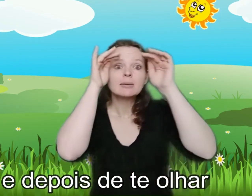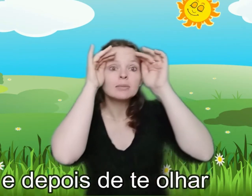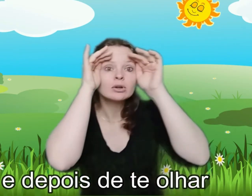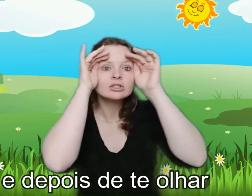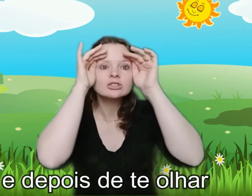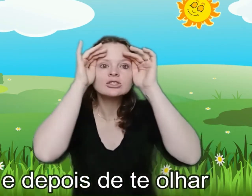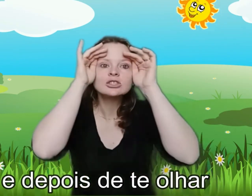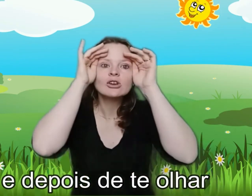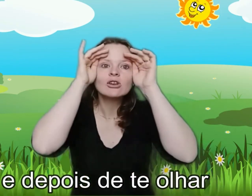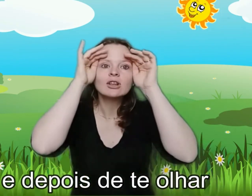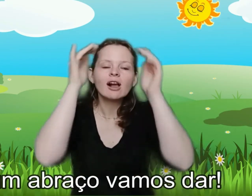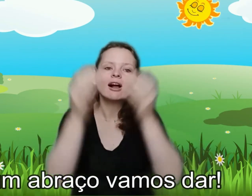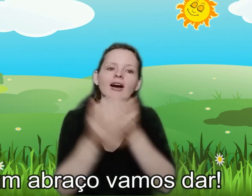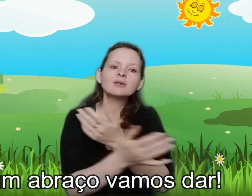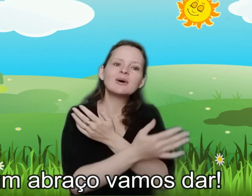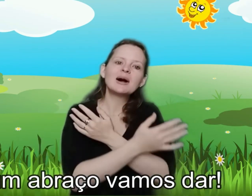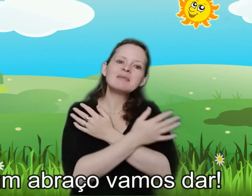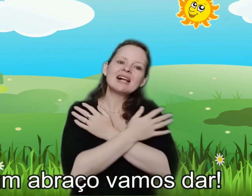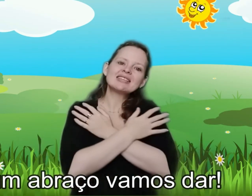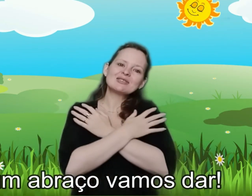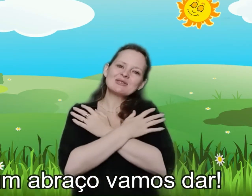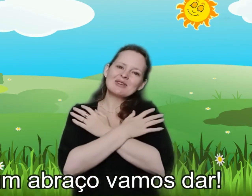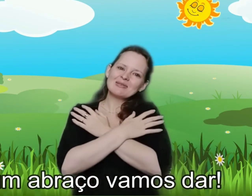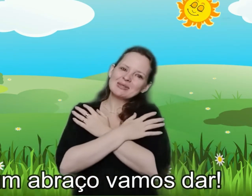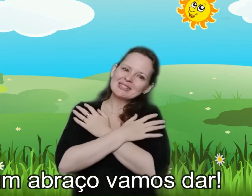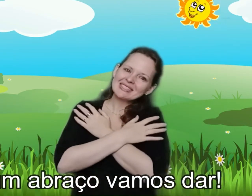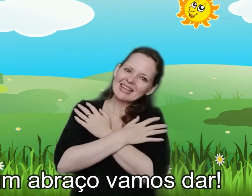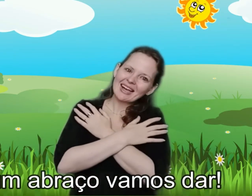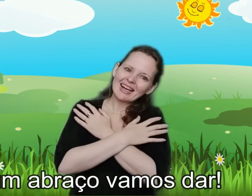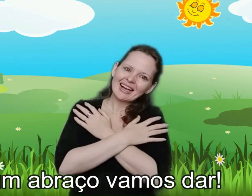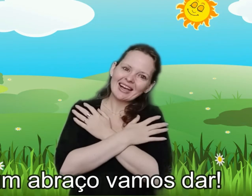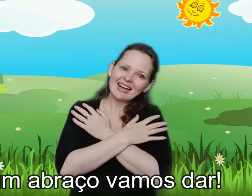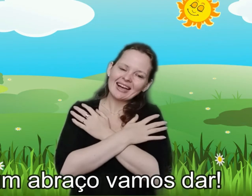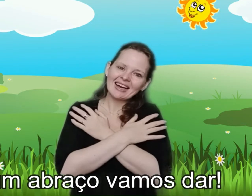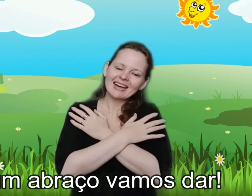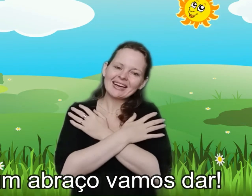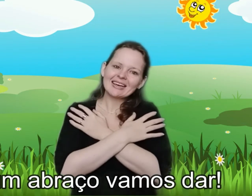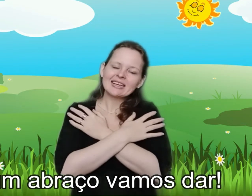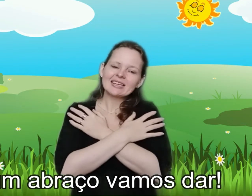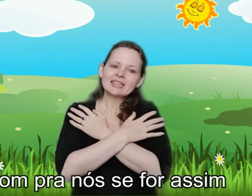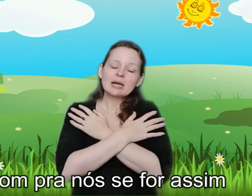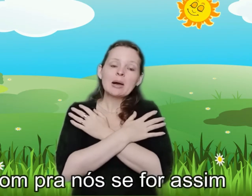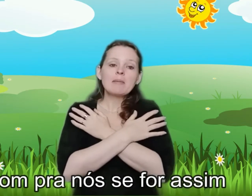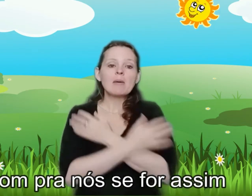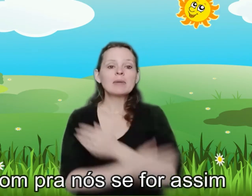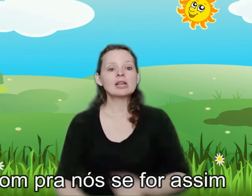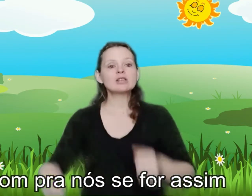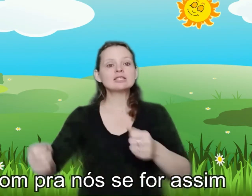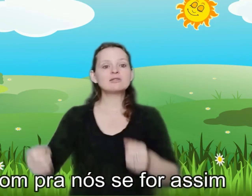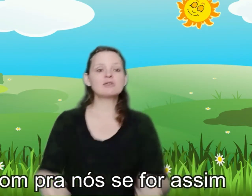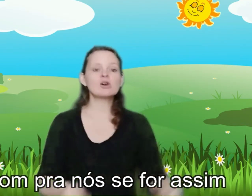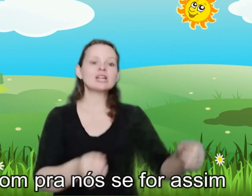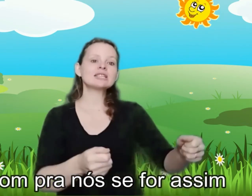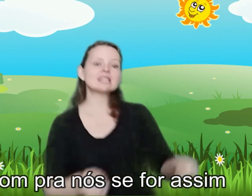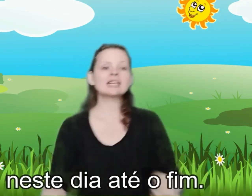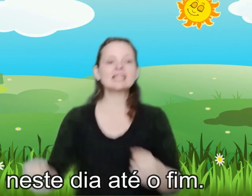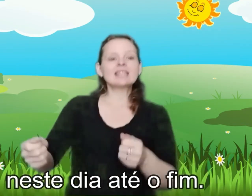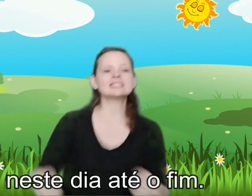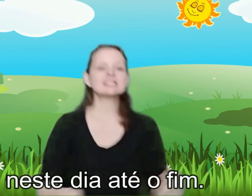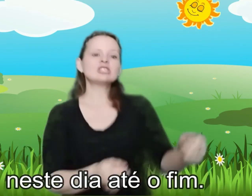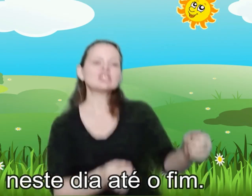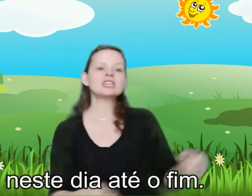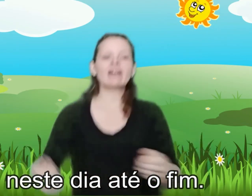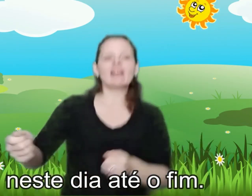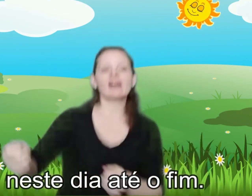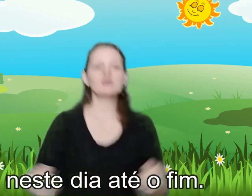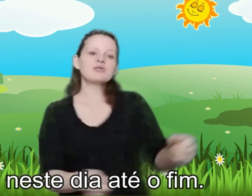e depois de te olhar, vamos dar. Bom pra nós se for assim,